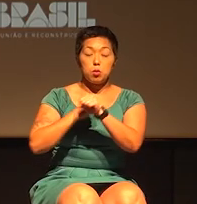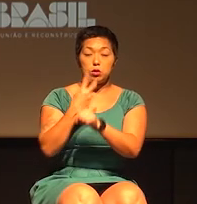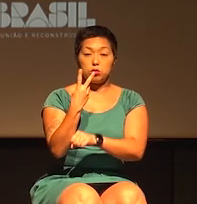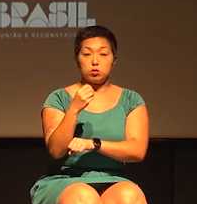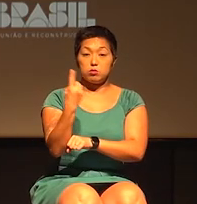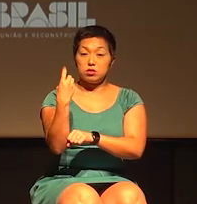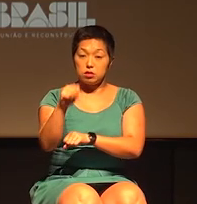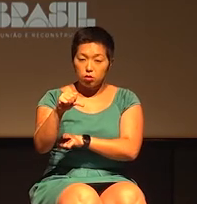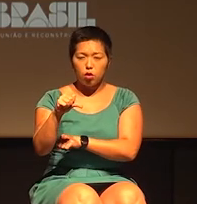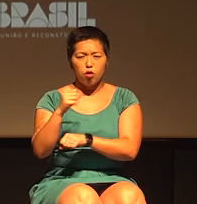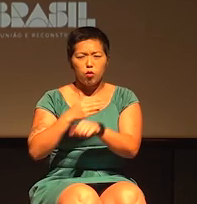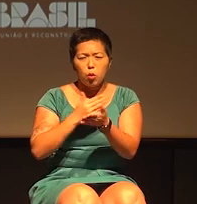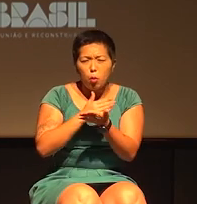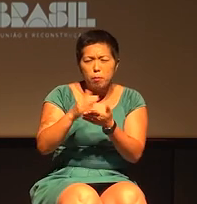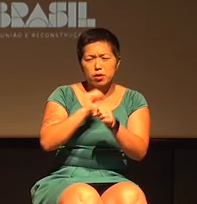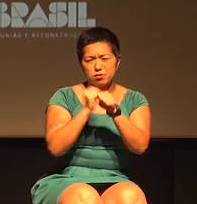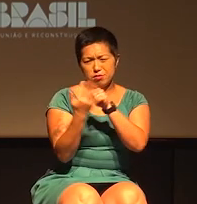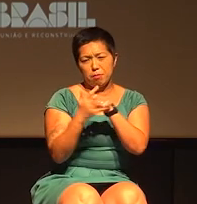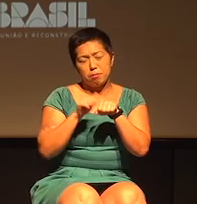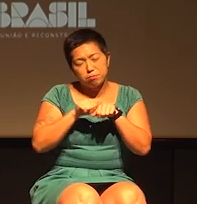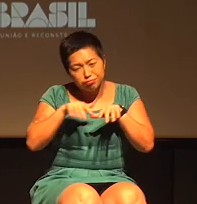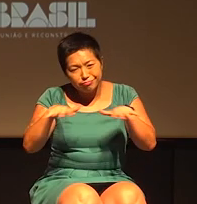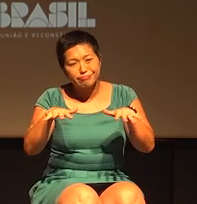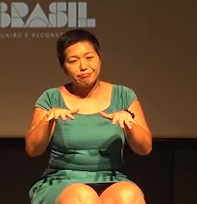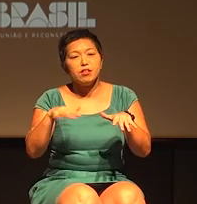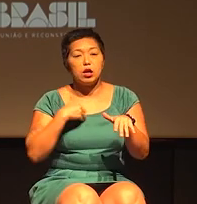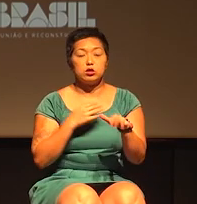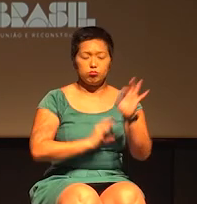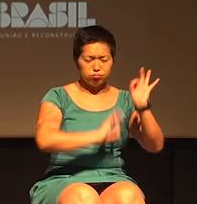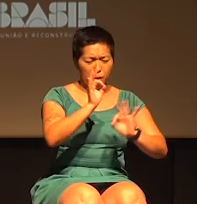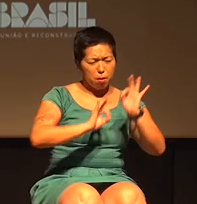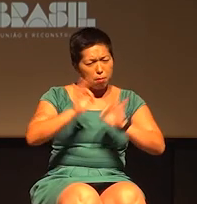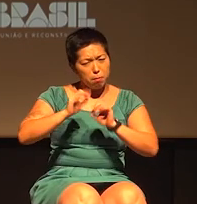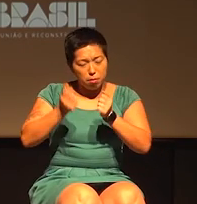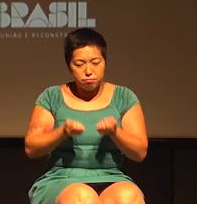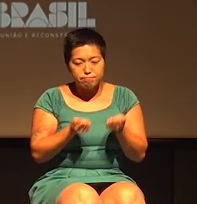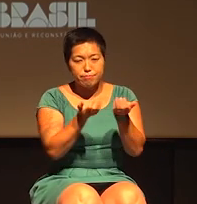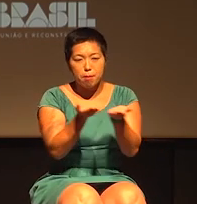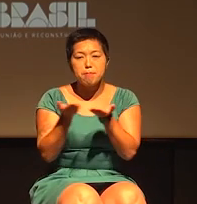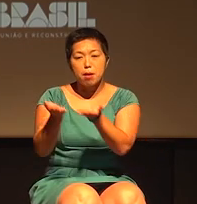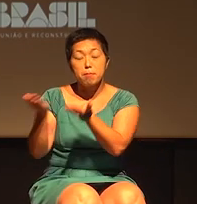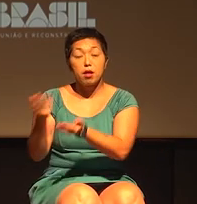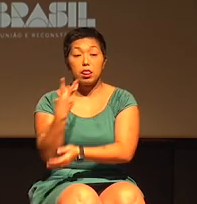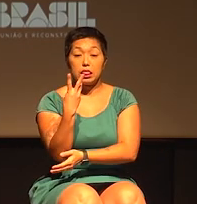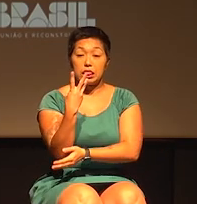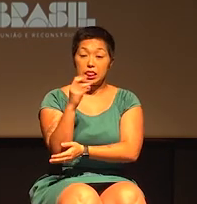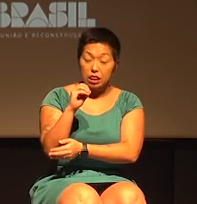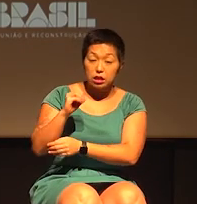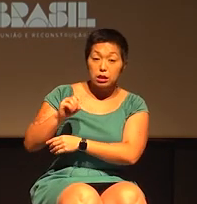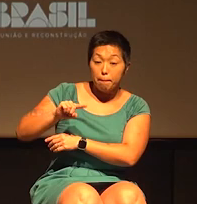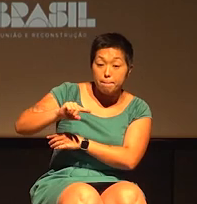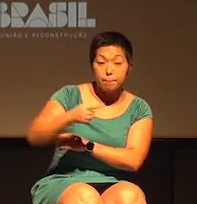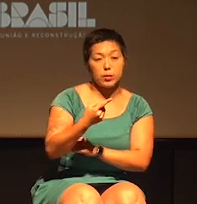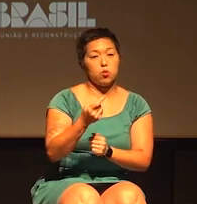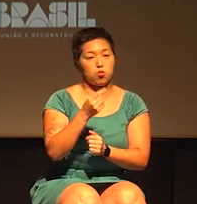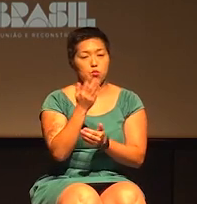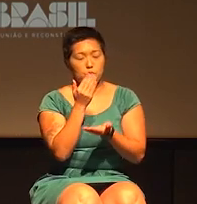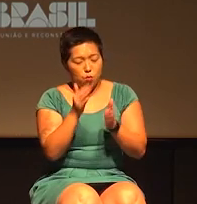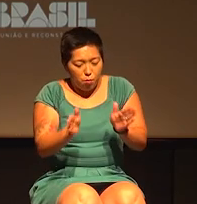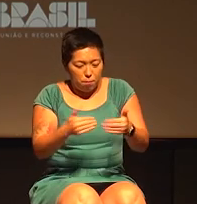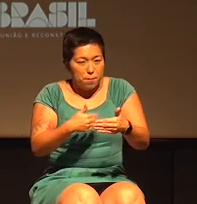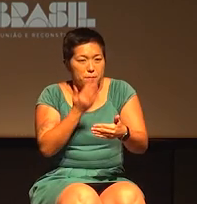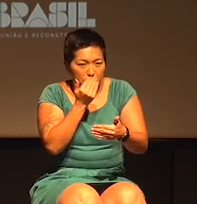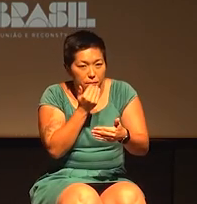pandemia no 16 de outubro a gente organizou uma grande mobilização e que teve um marmitao que a gente entregou 30.000 marmitas num final de semana né